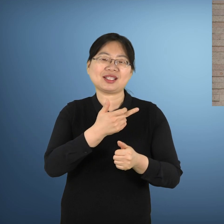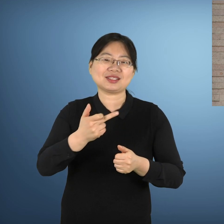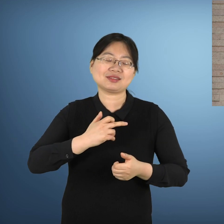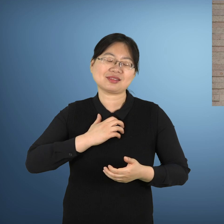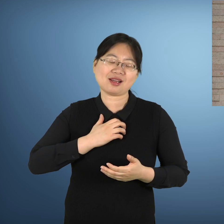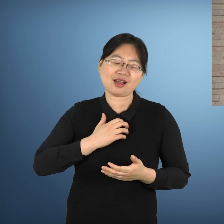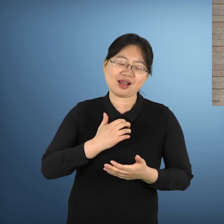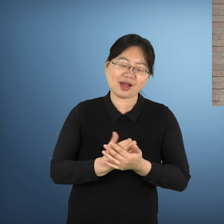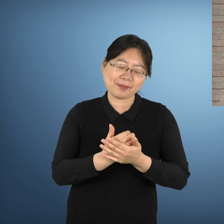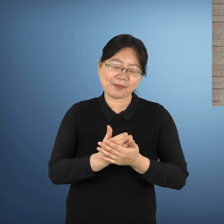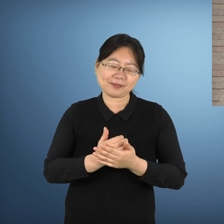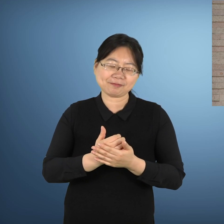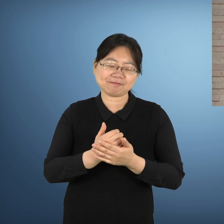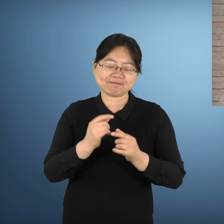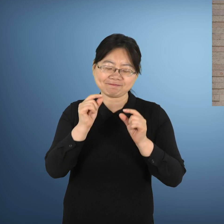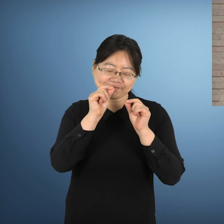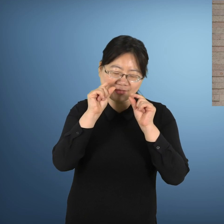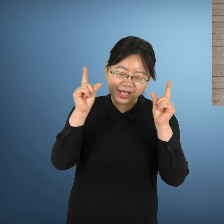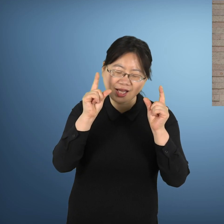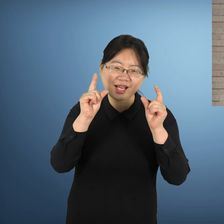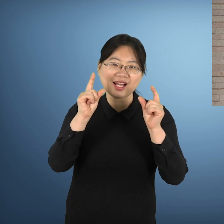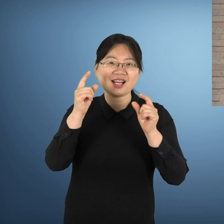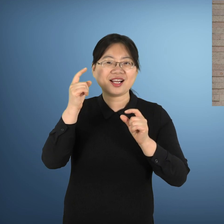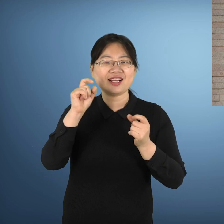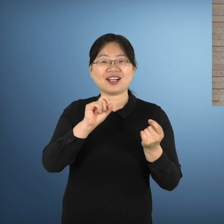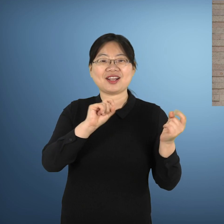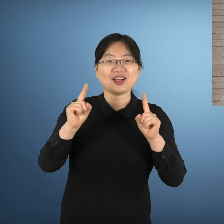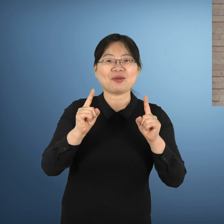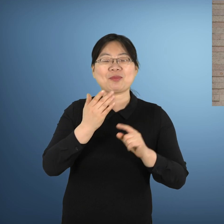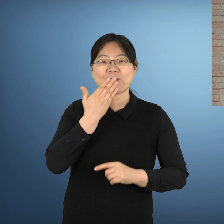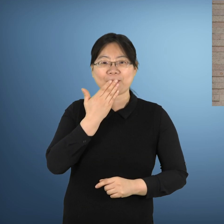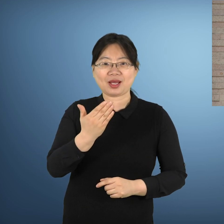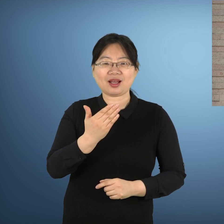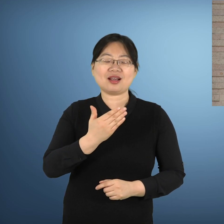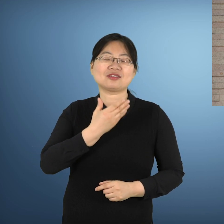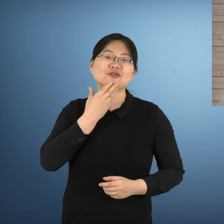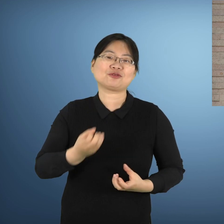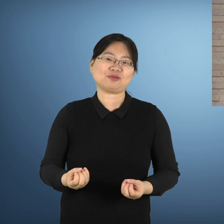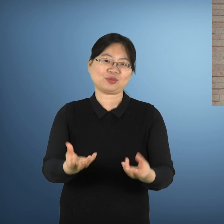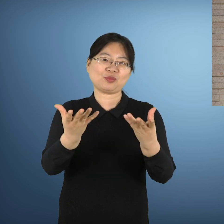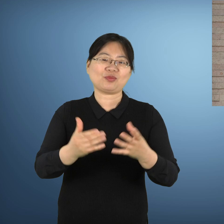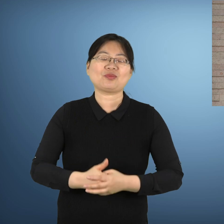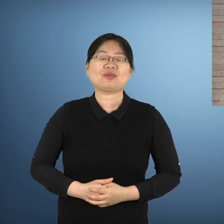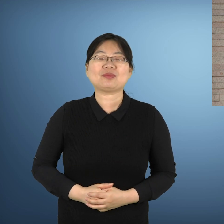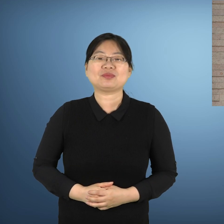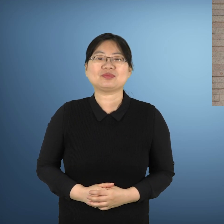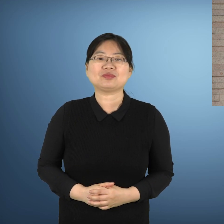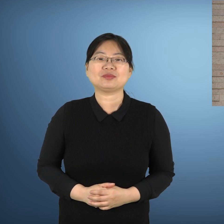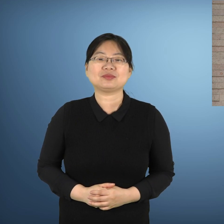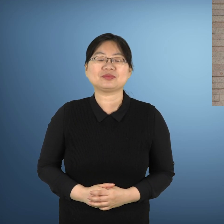울림과 강력한 회복의 말씀이 될 수 있기를 축복합니다.